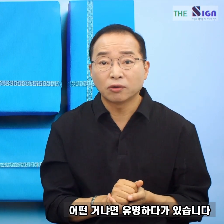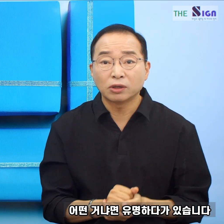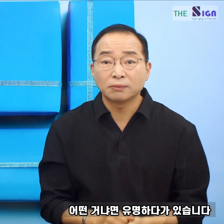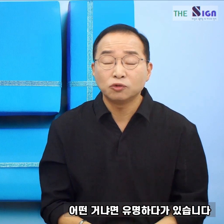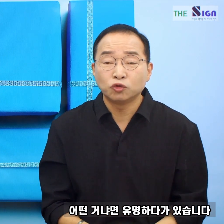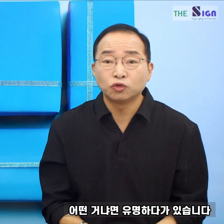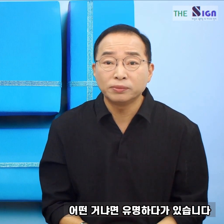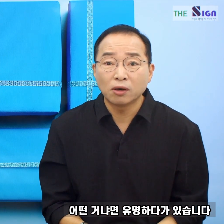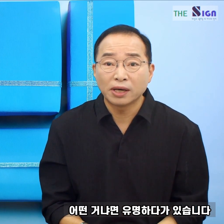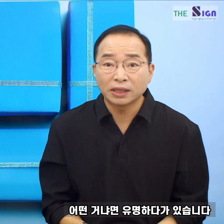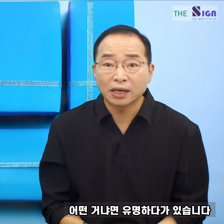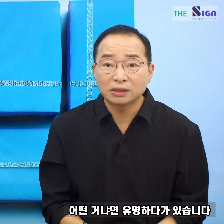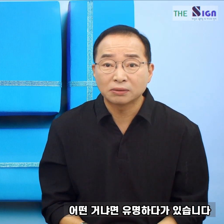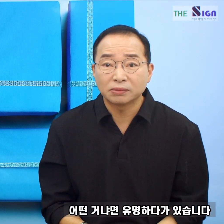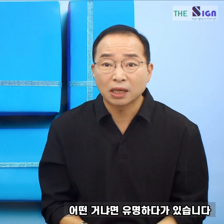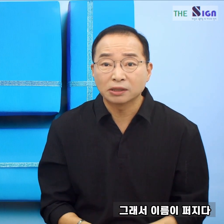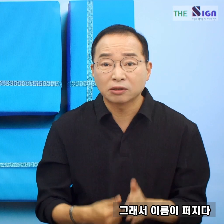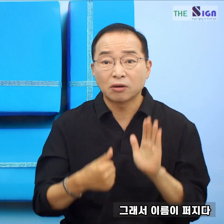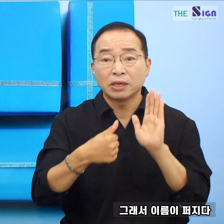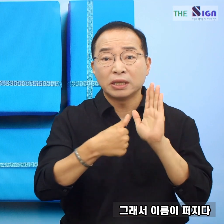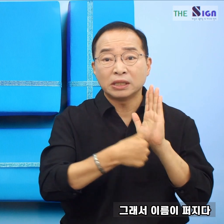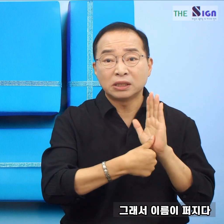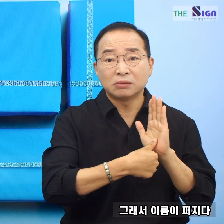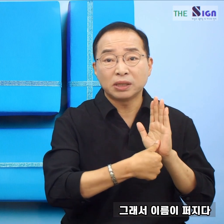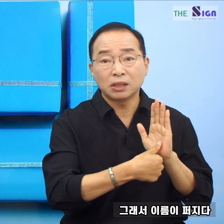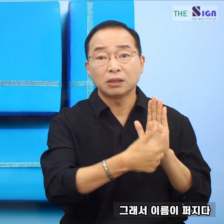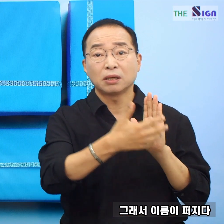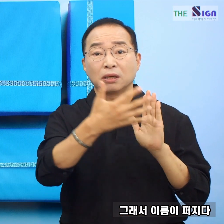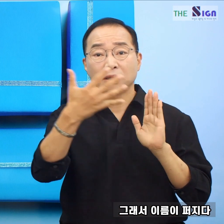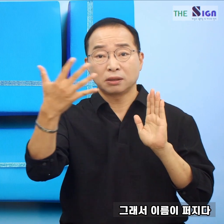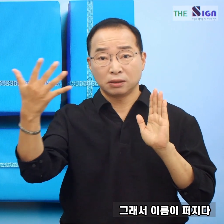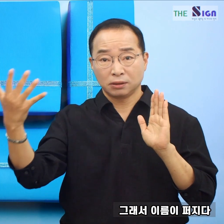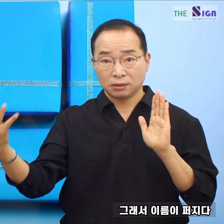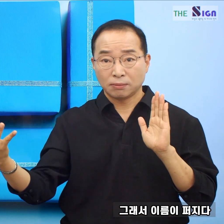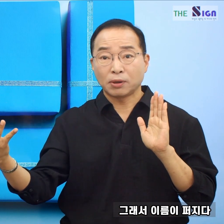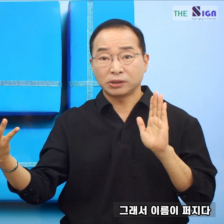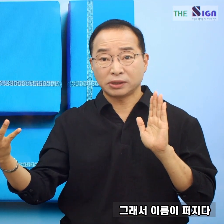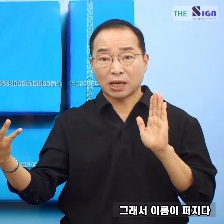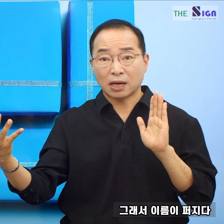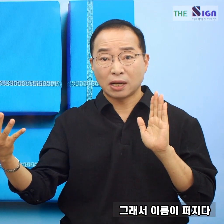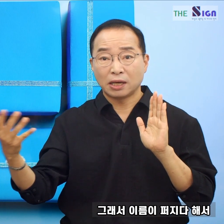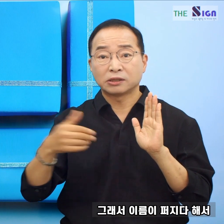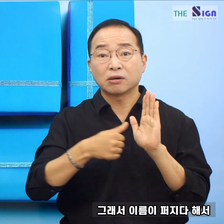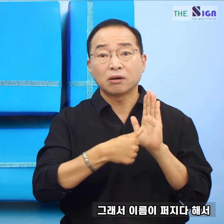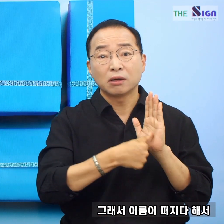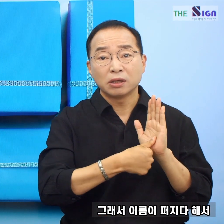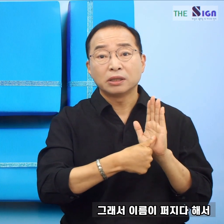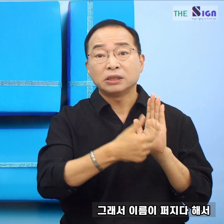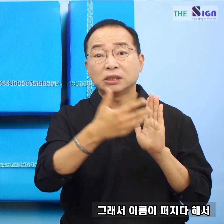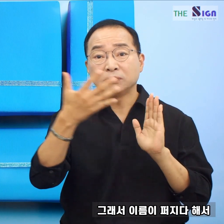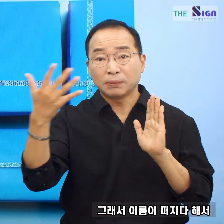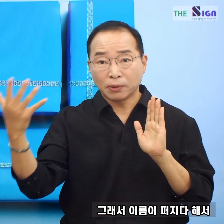거냐면 유명하다가 있습니다. 그래서 이름이 퍼지다. 그래서 이름이 퍼지다